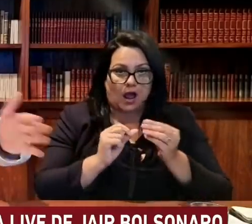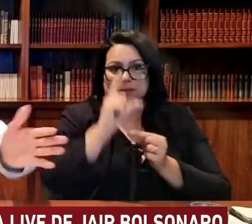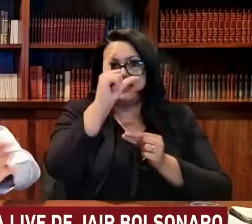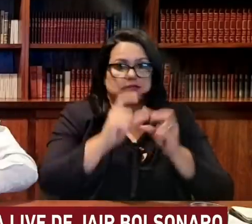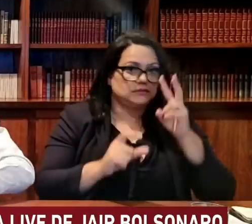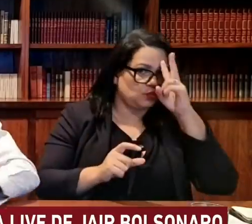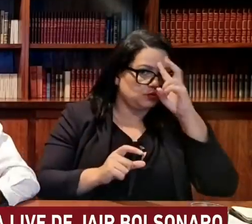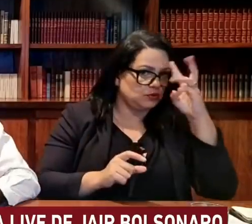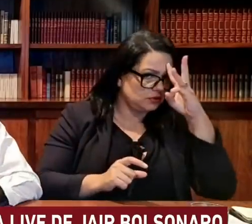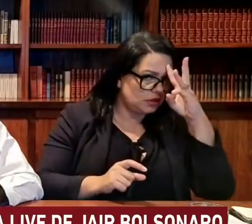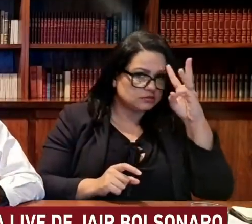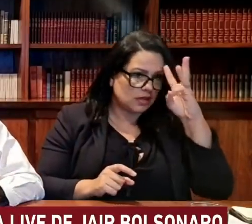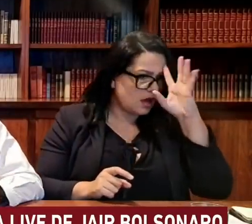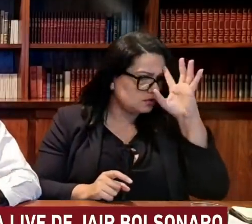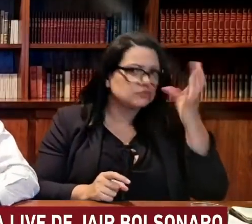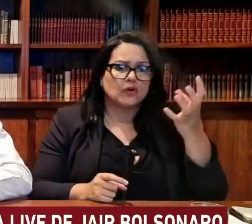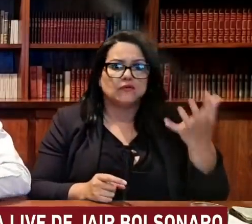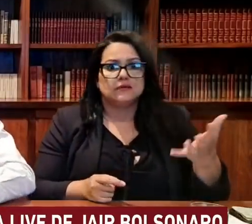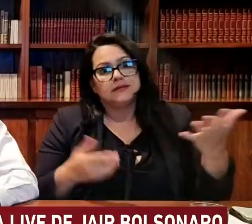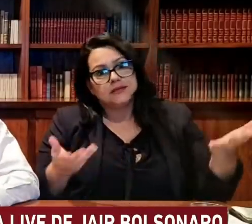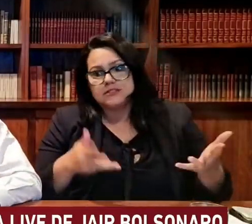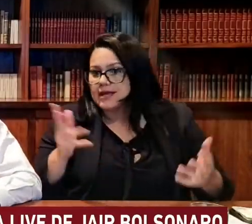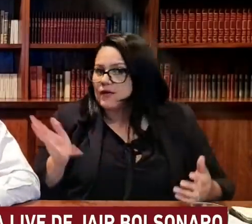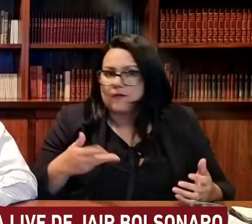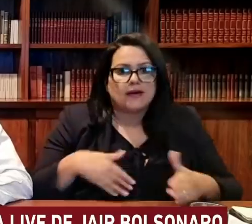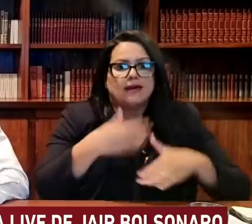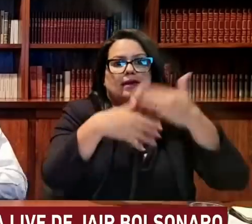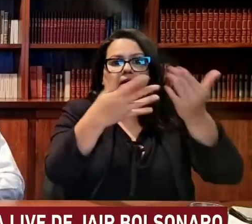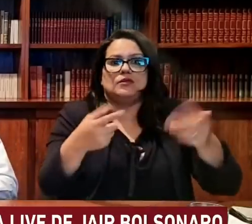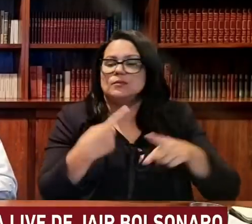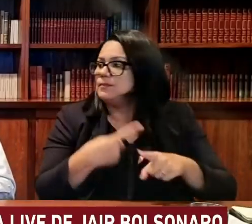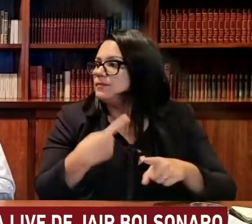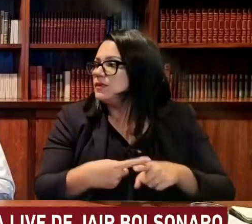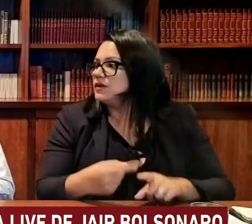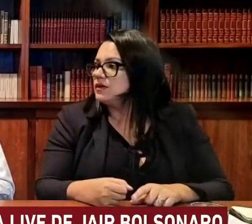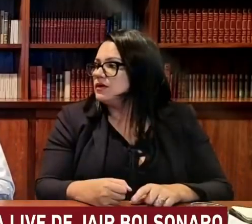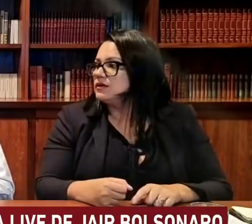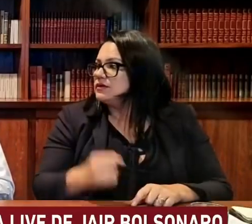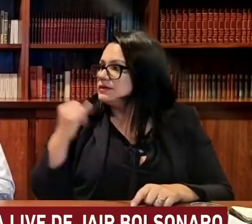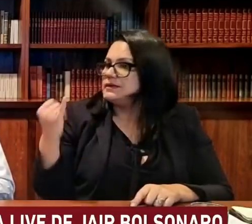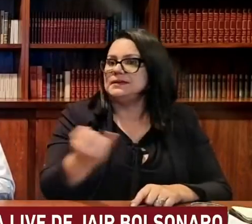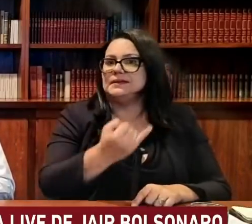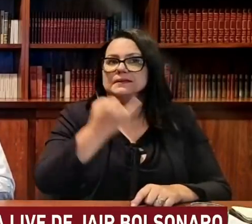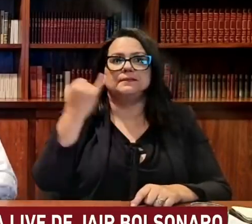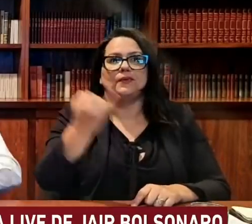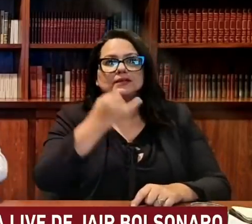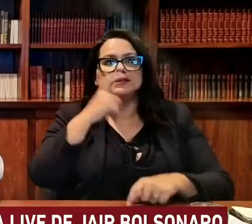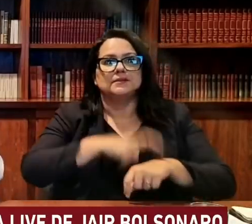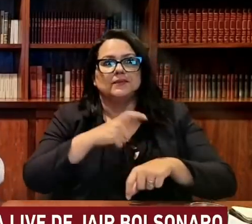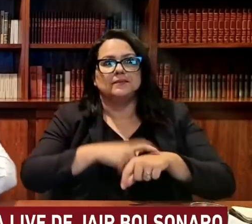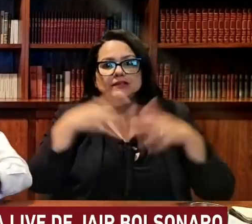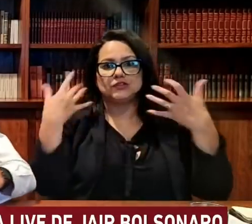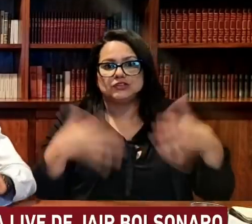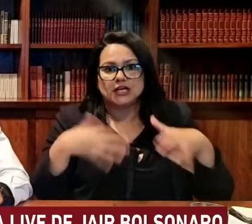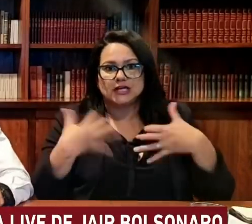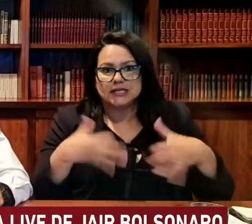segunda ou terça-feira, estaria tudo resolvido tranquilamente. Então, estamos correndo com isso. Porque nos O importante é que nesses momentos de crise também, não só o senhor